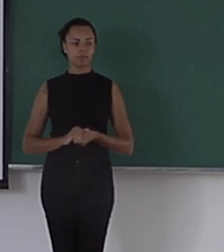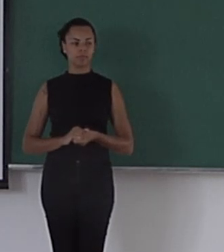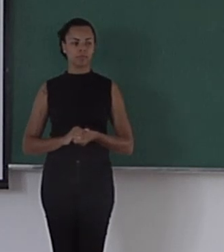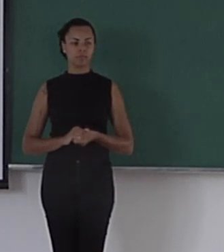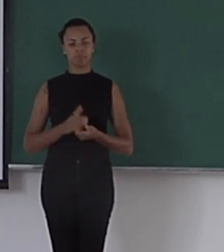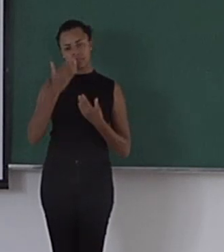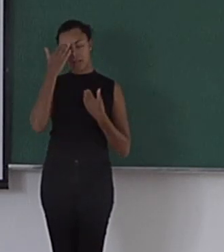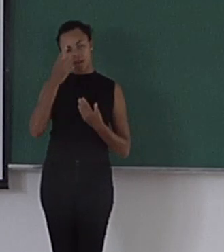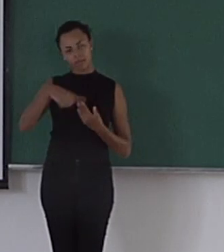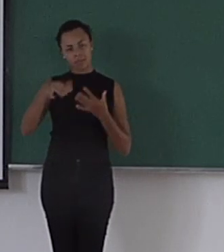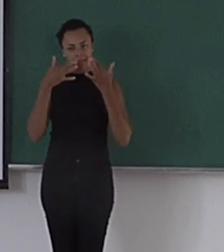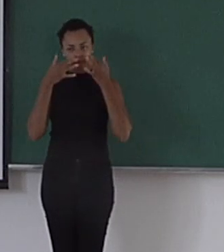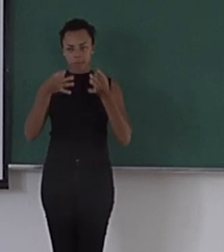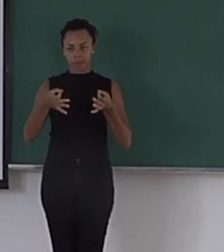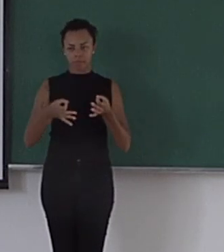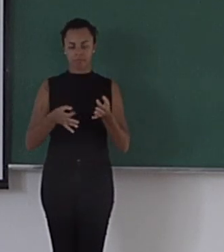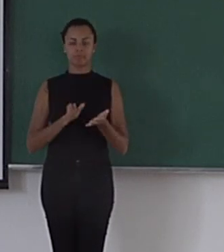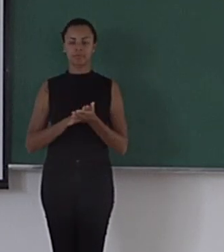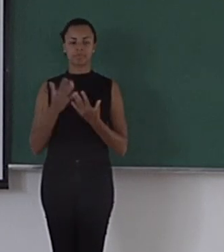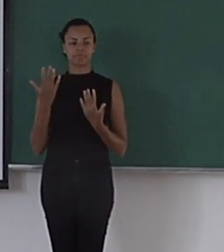coisa, muito obrigado aí pela atenção.